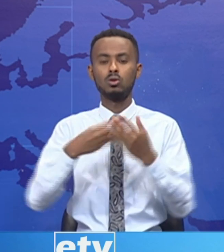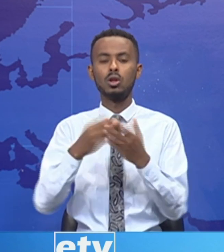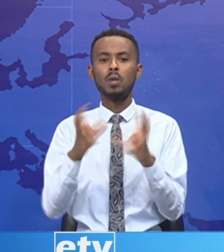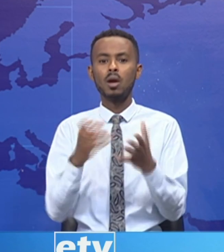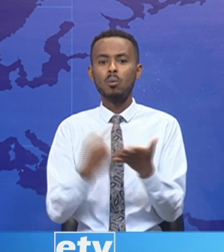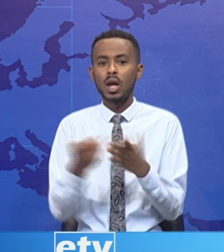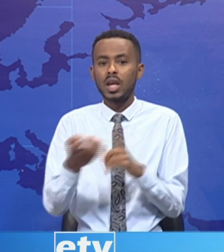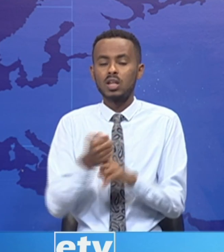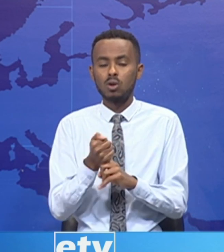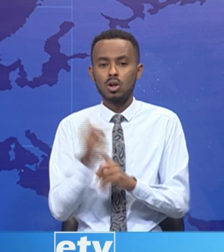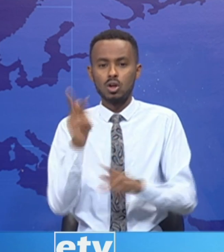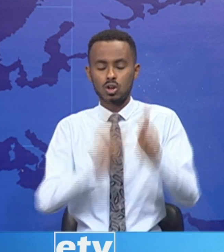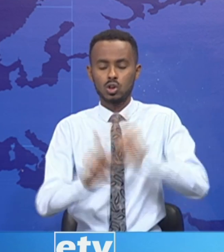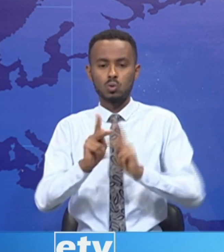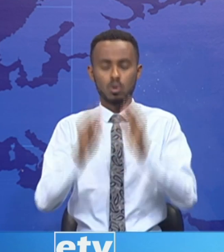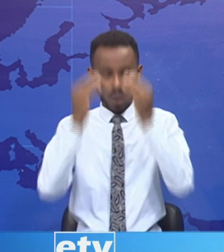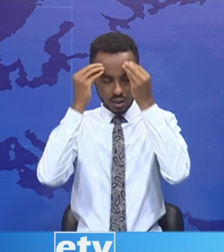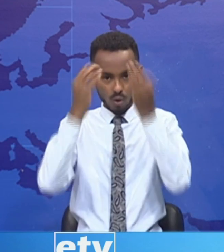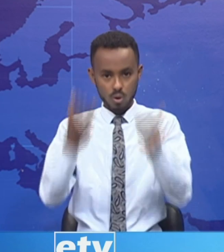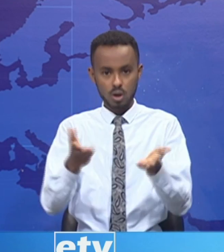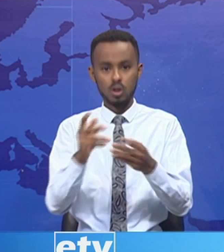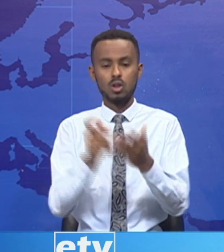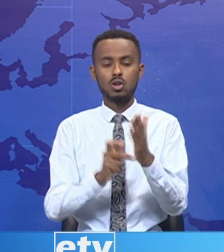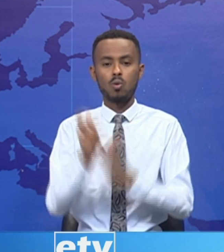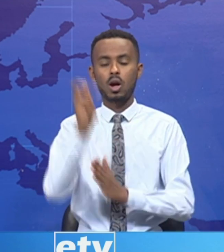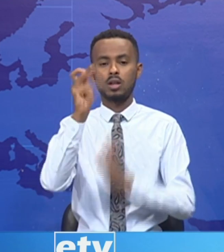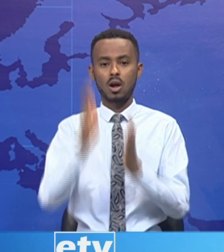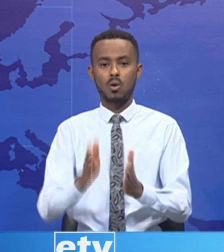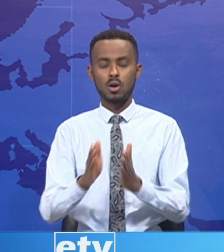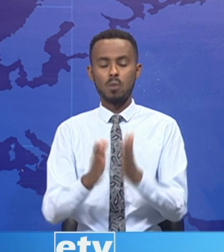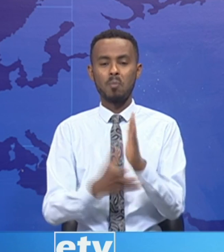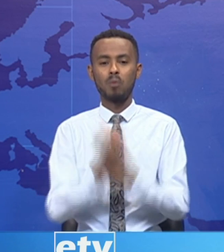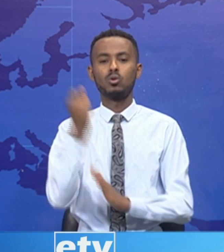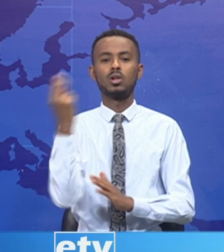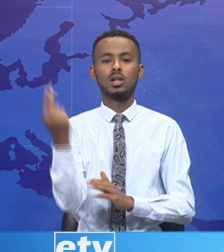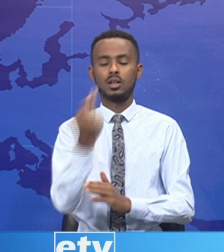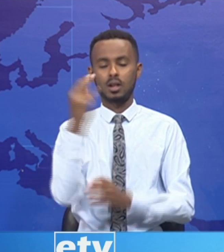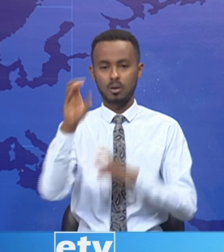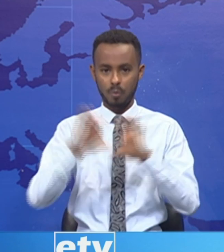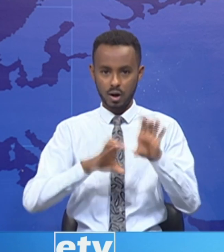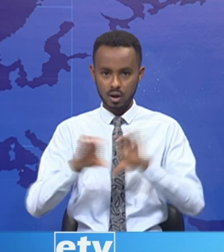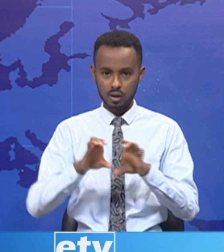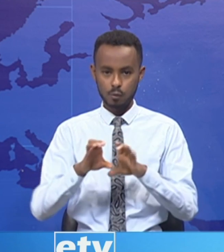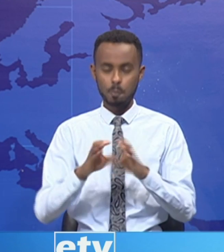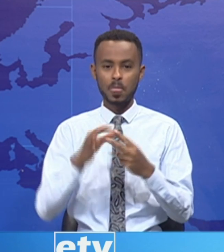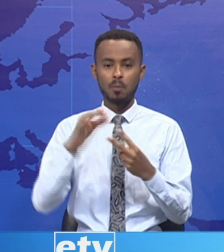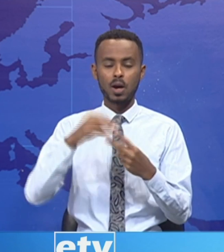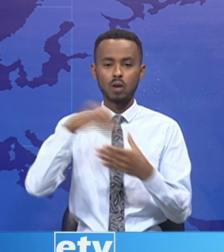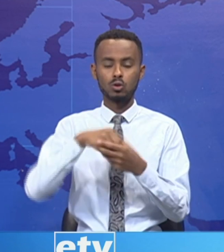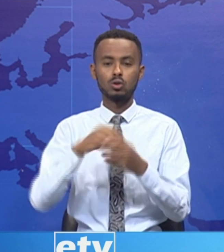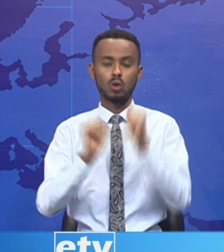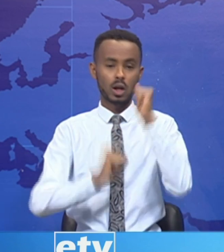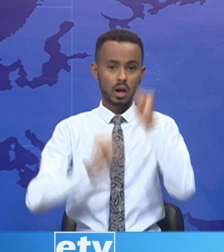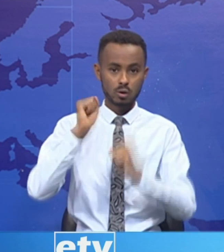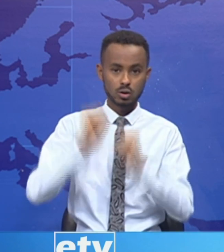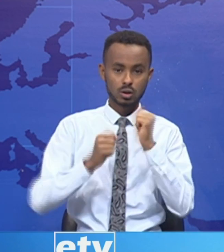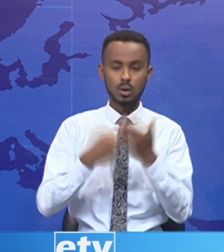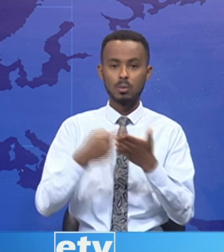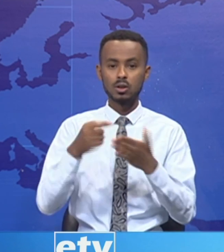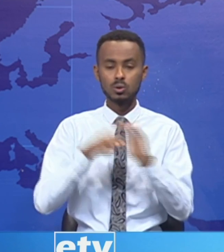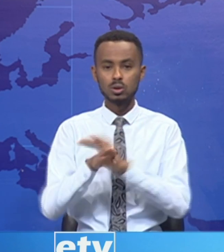ይዞ ህዝቡን ማሳወቅ፣ ዲሞክራሲያዊ መብቱን እንዲጠቀም ማድረግ፣ መራጮችም ተመራጮችም በዚህ